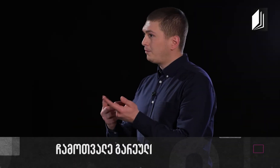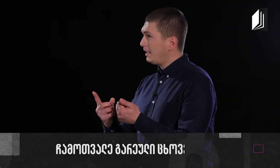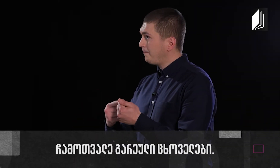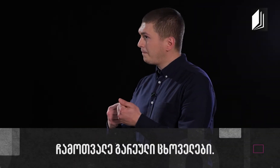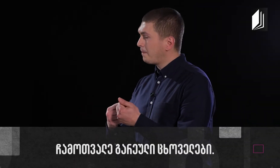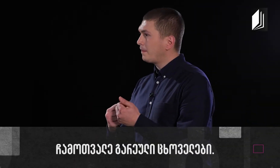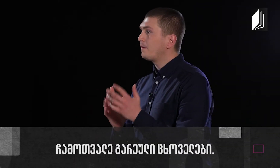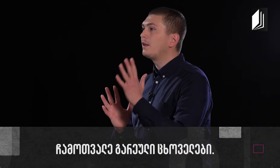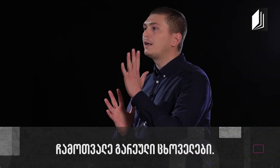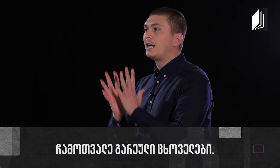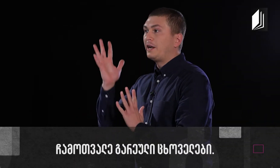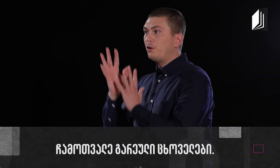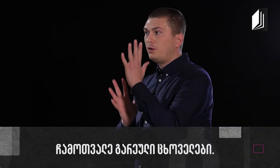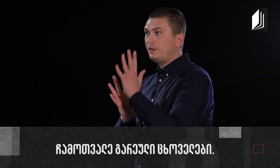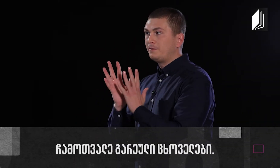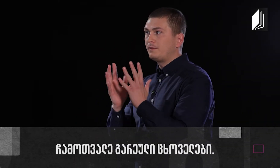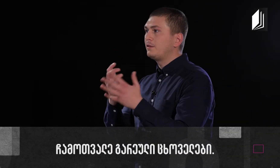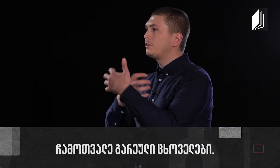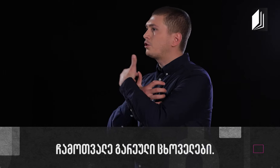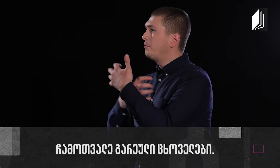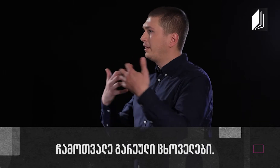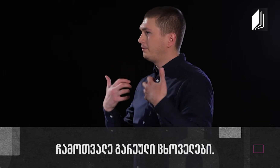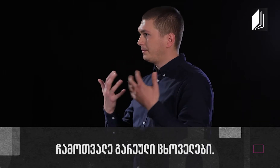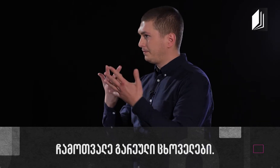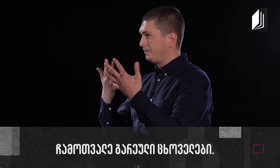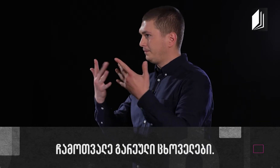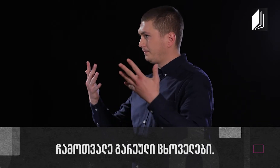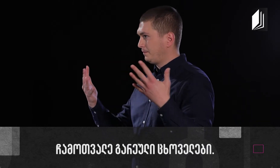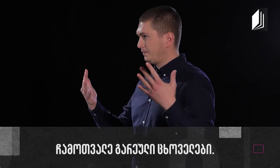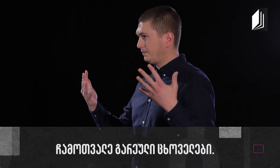ჩამოთვალე გარეული ცხოველები.